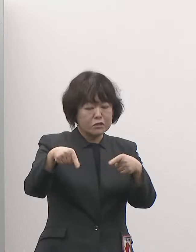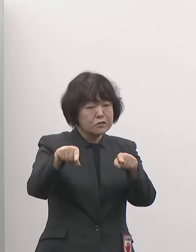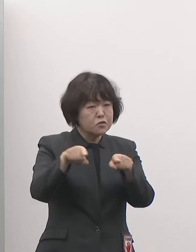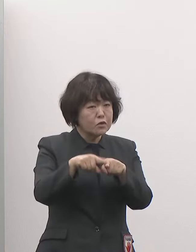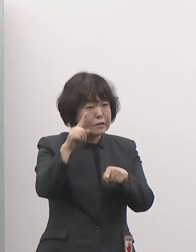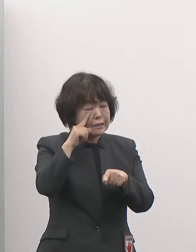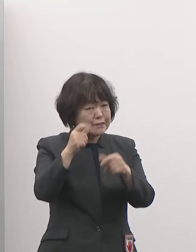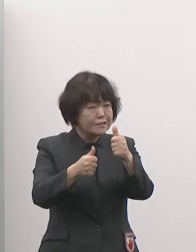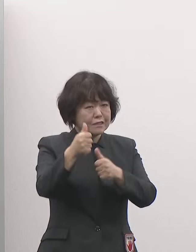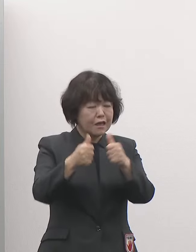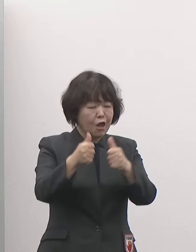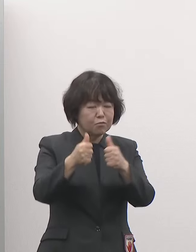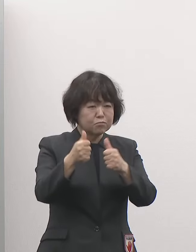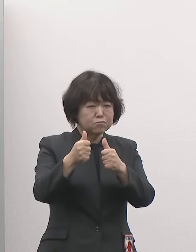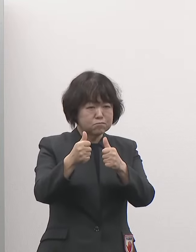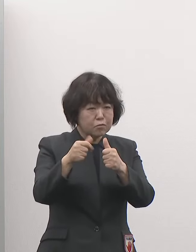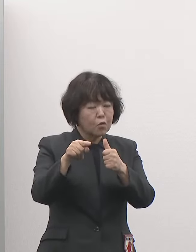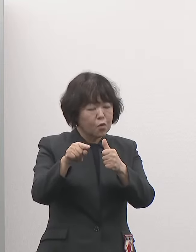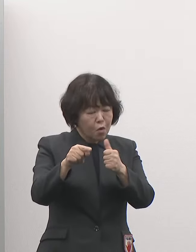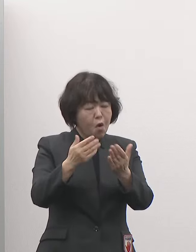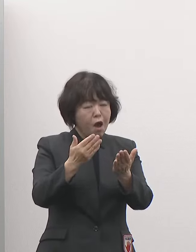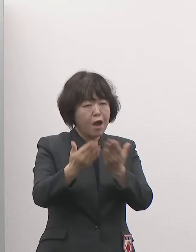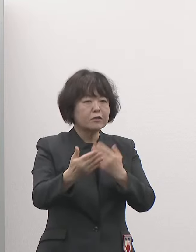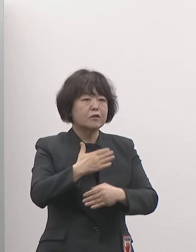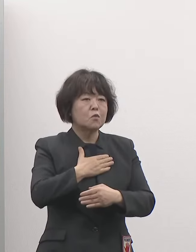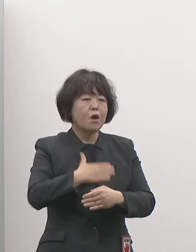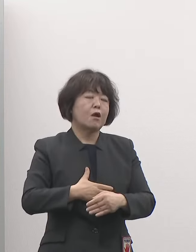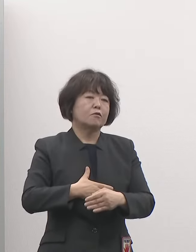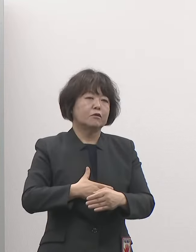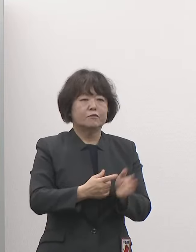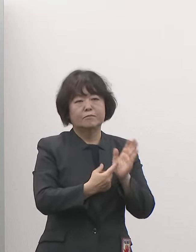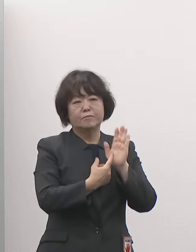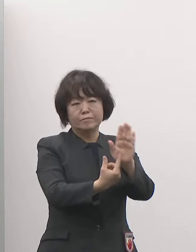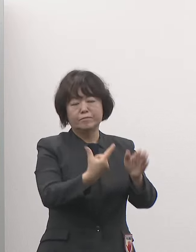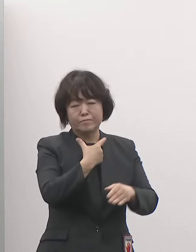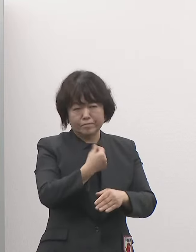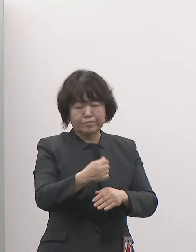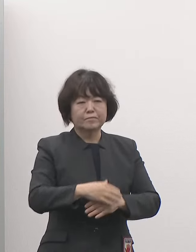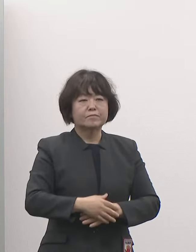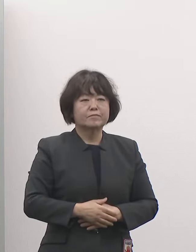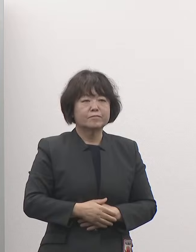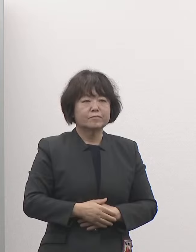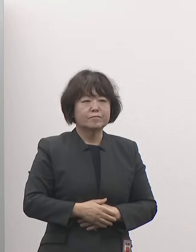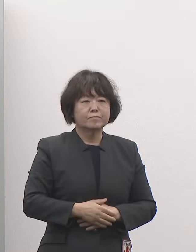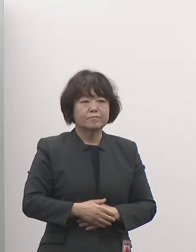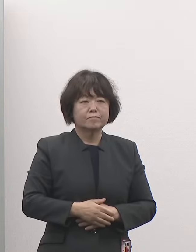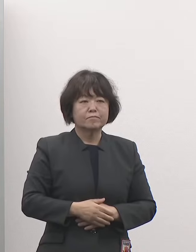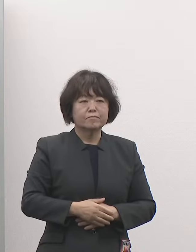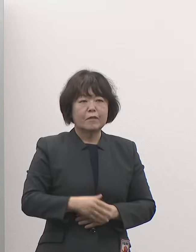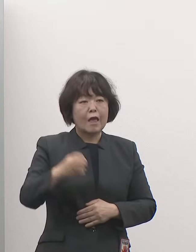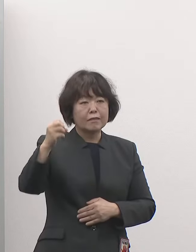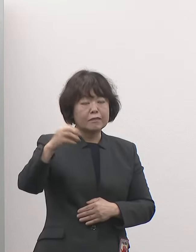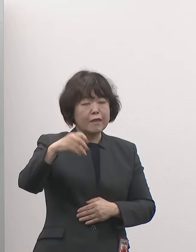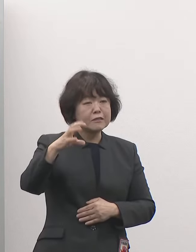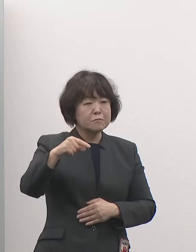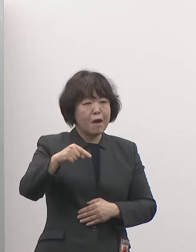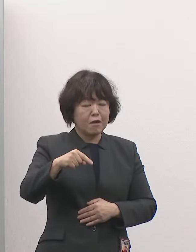で取り組みを進めてますが、これ目に見える形にしていきたいと思ってます。それから電子版かかりつけ連携手